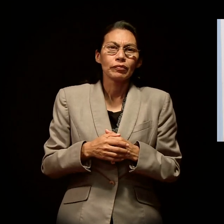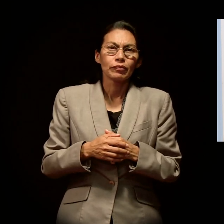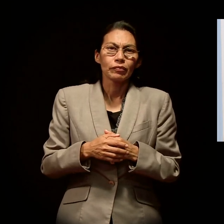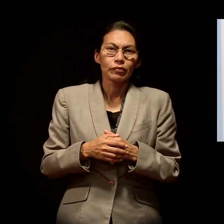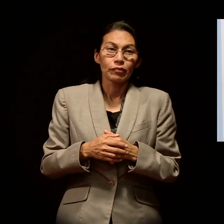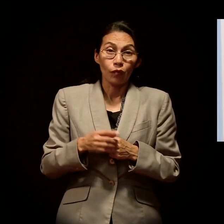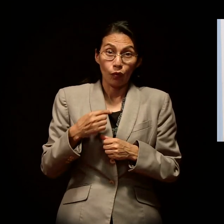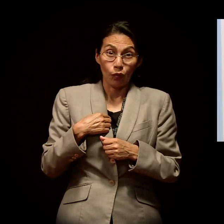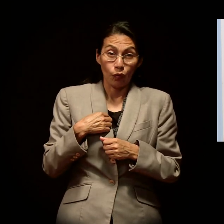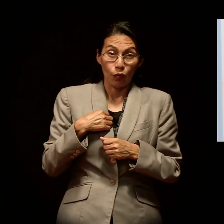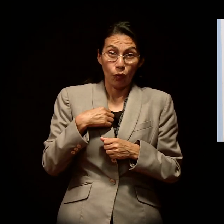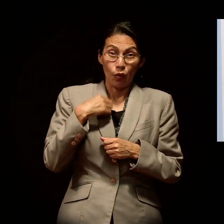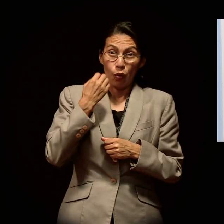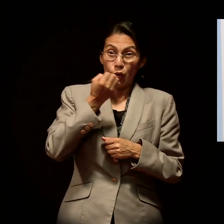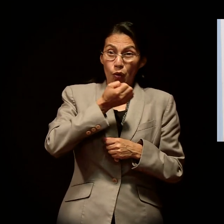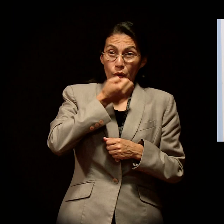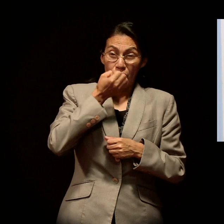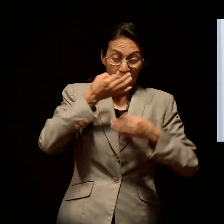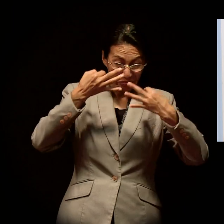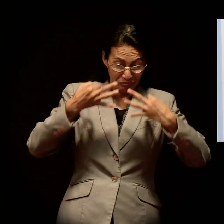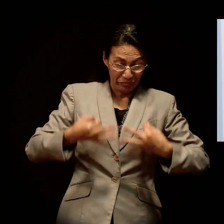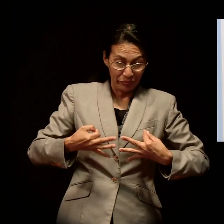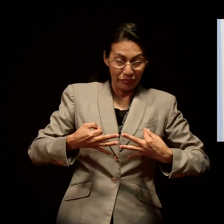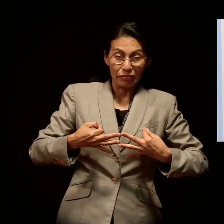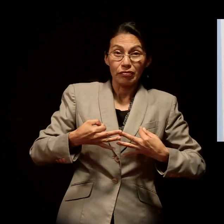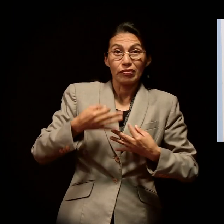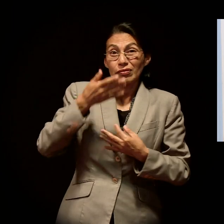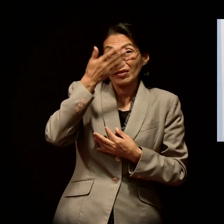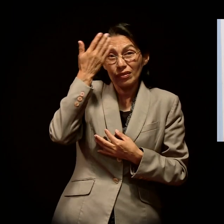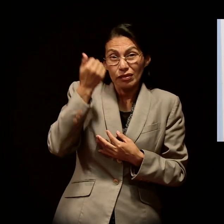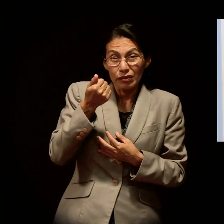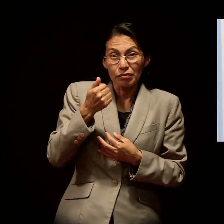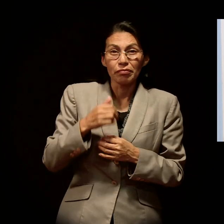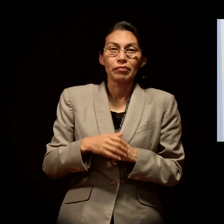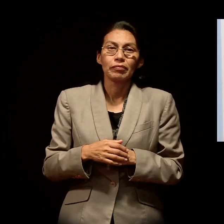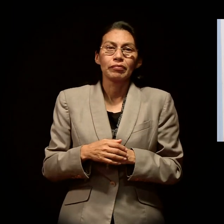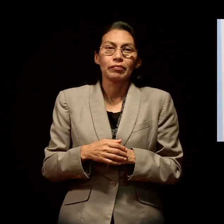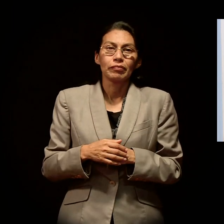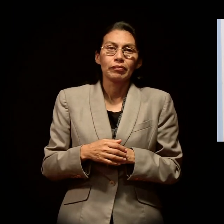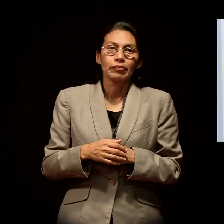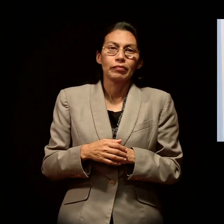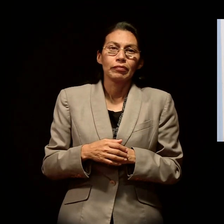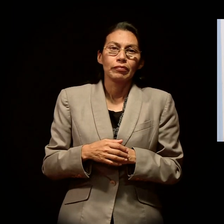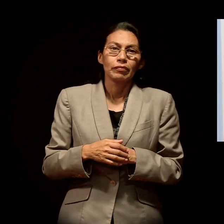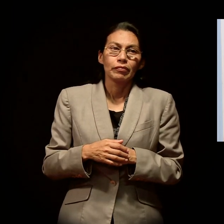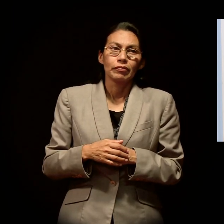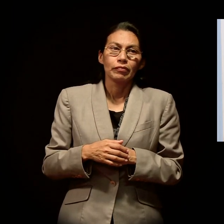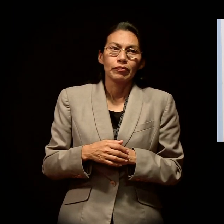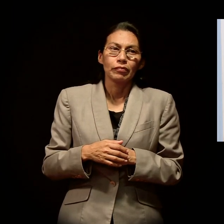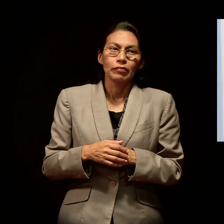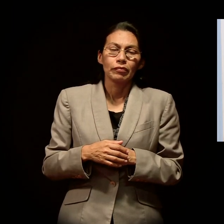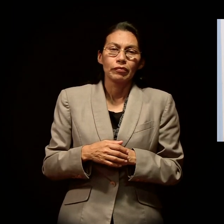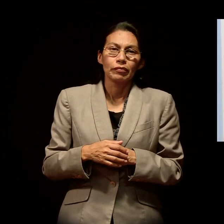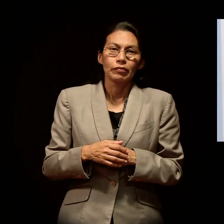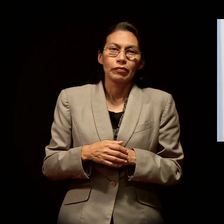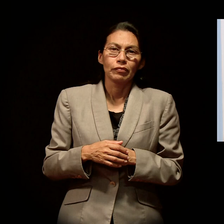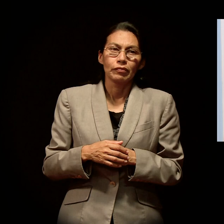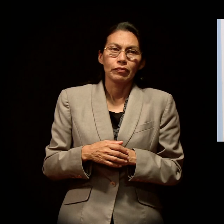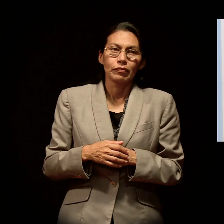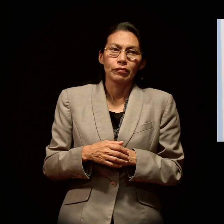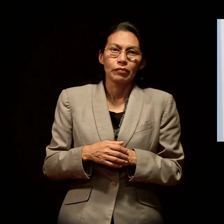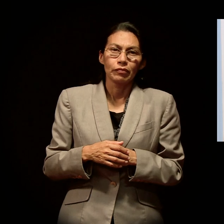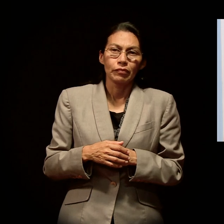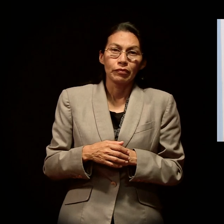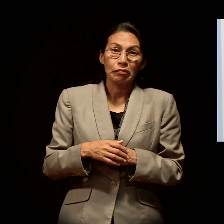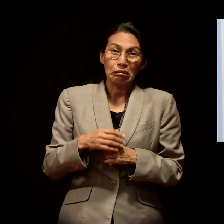que aún no sé orar como debiera sigo dando los